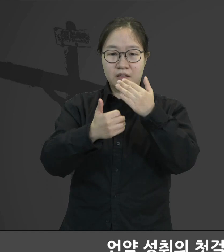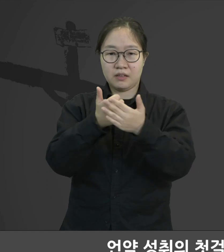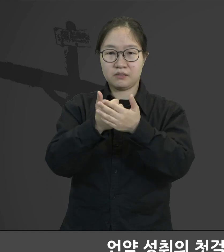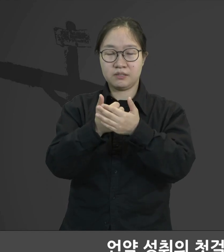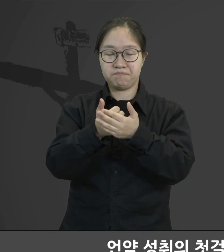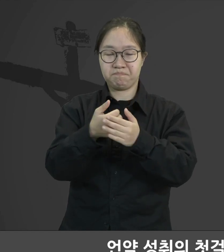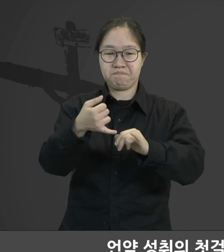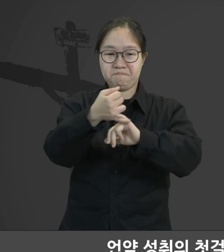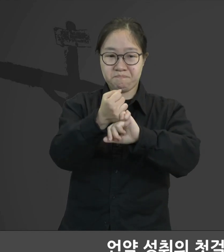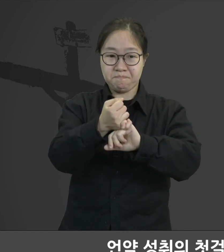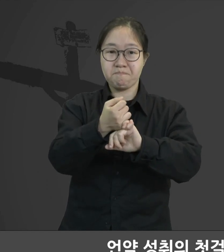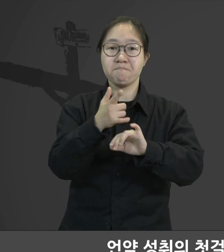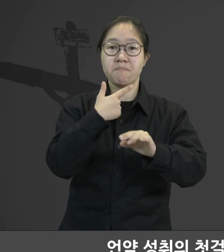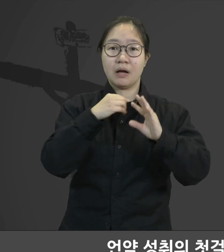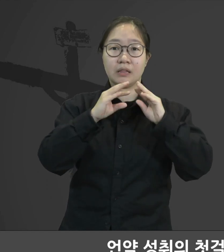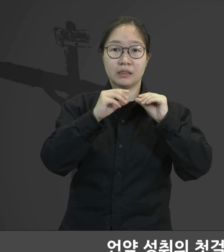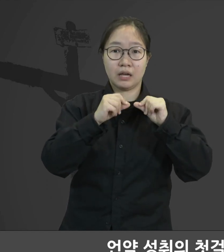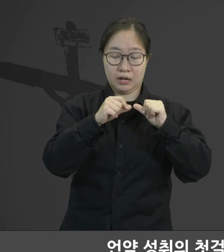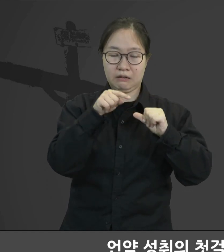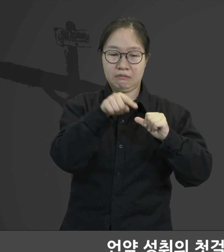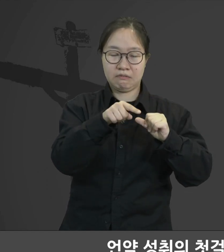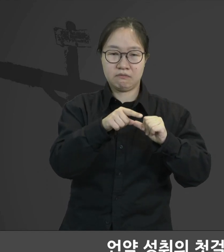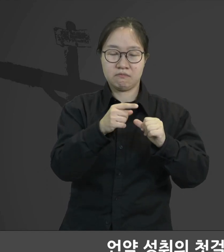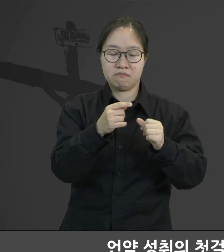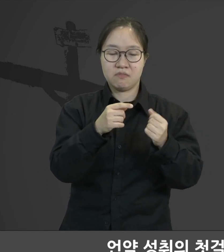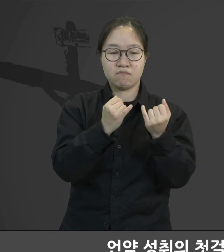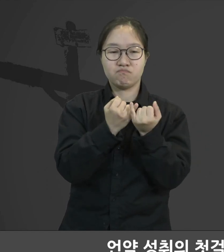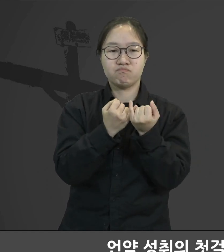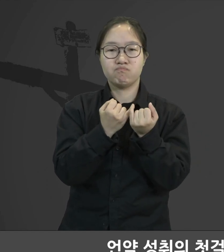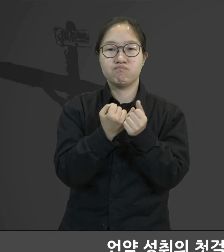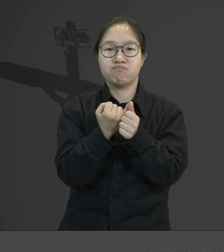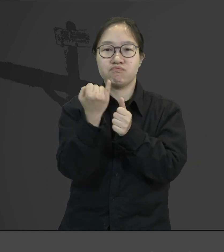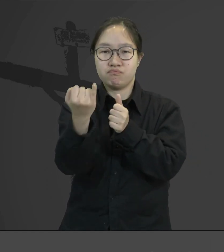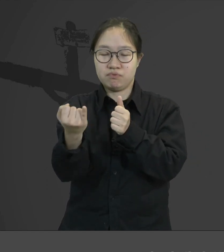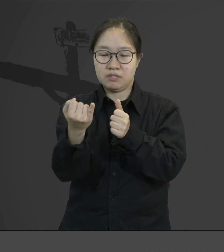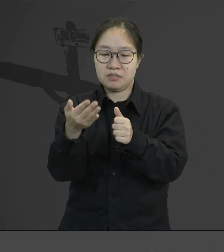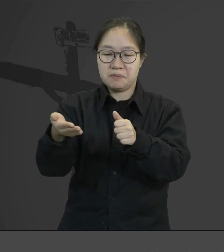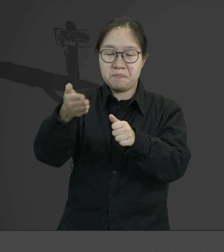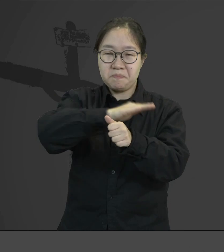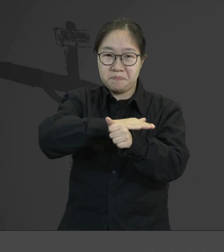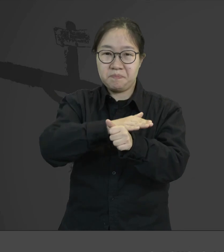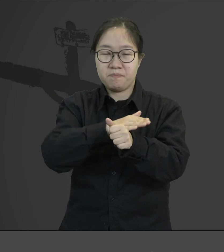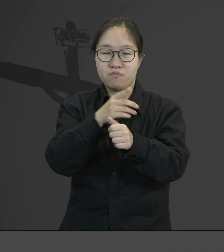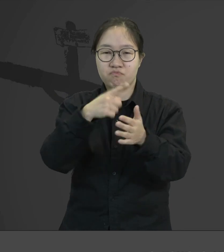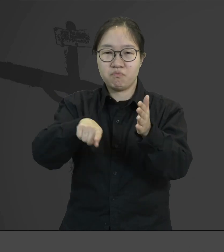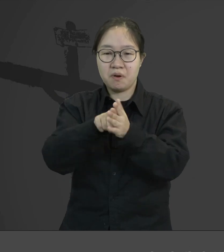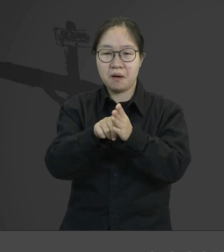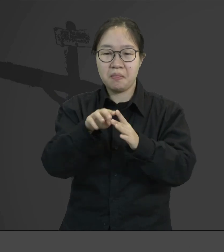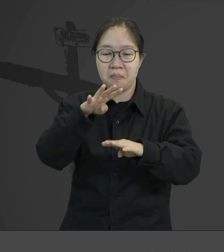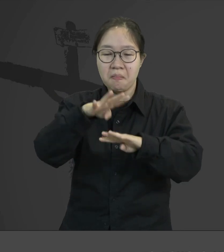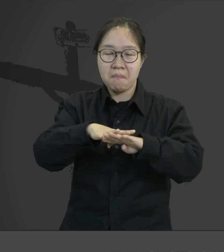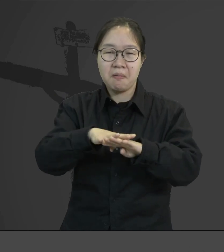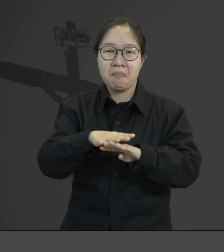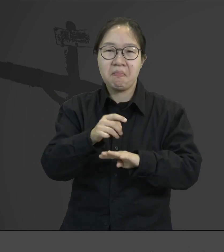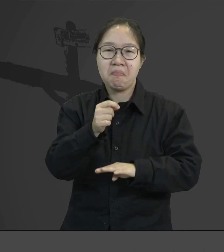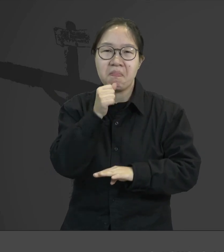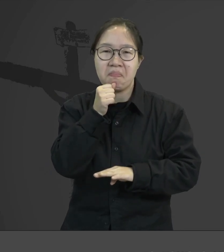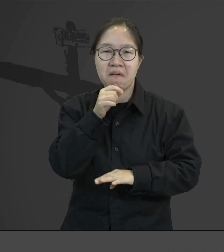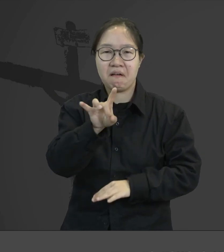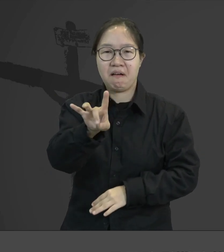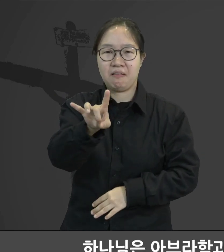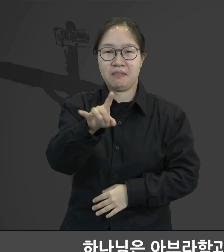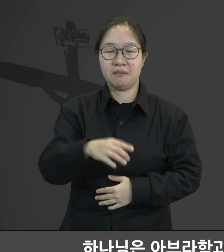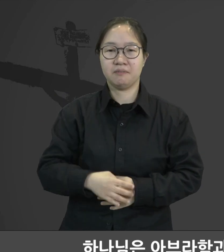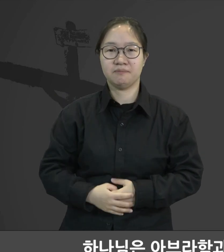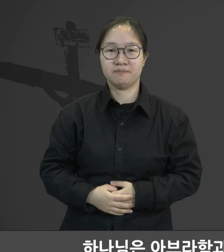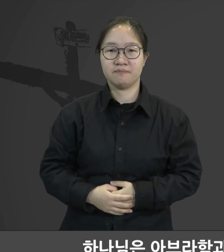약속의 땅마저도 죽은 아내 사라를 장사하려고 구한 조그만 막벨라 밭 하나에 불과했습니다.